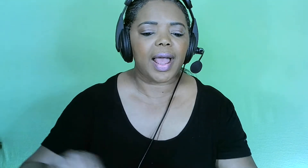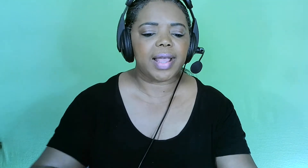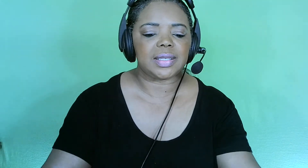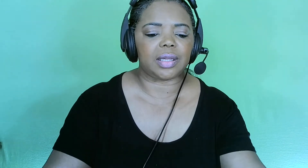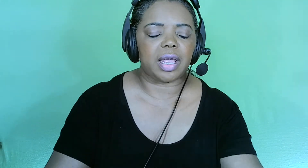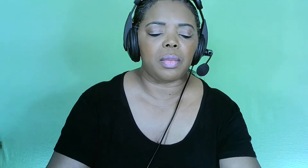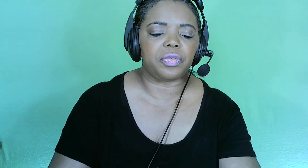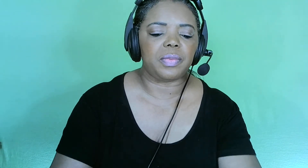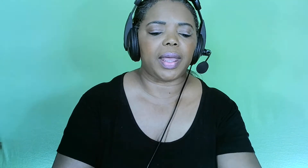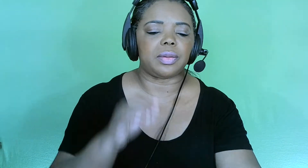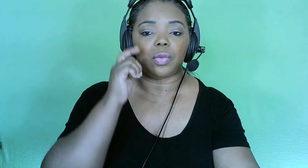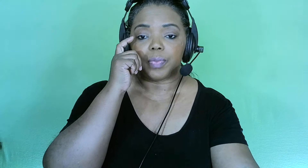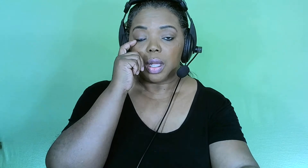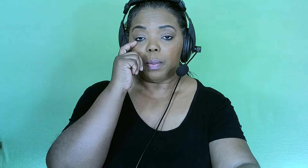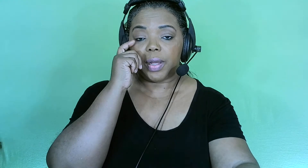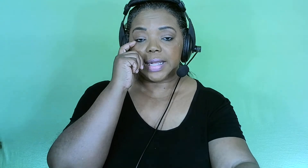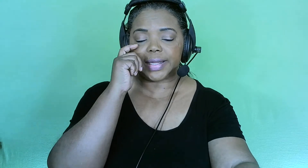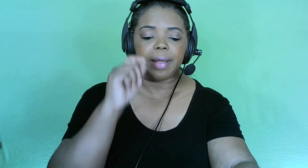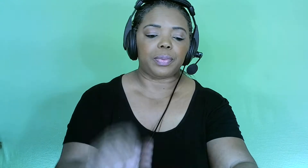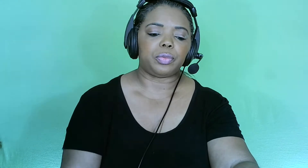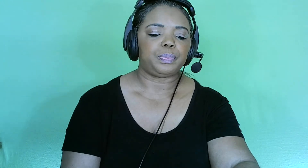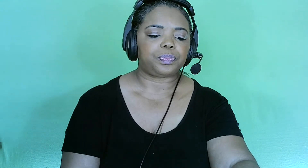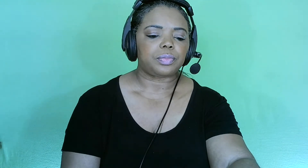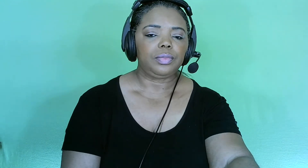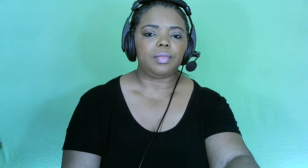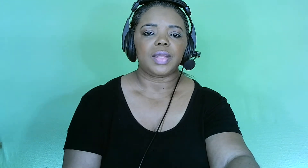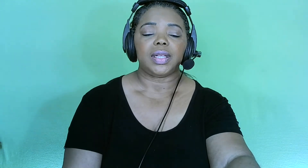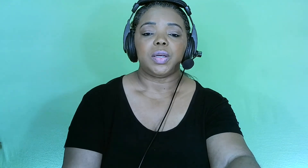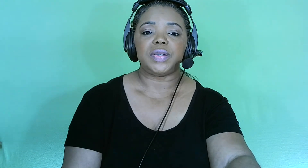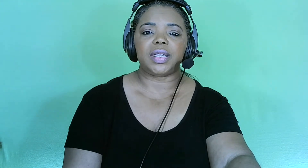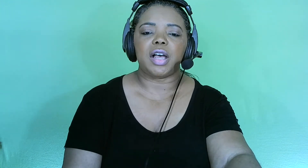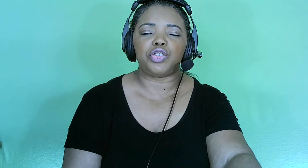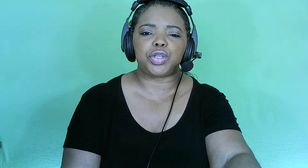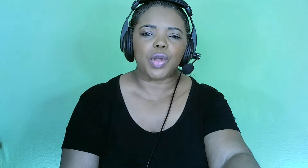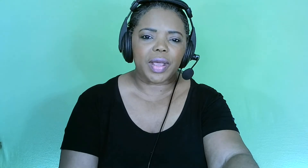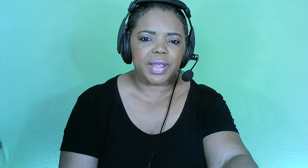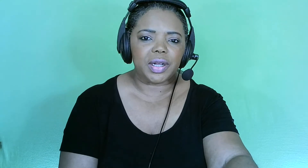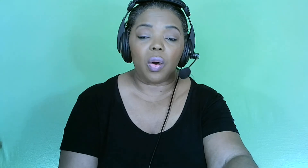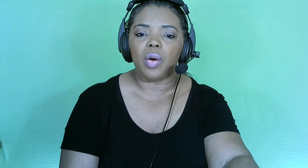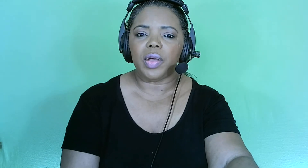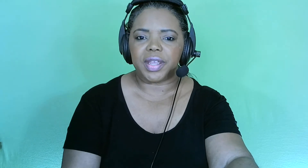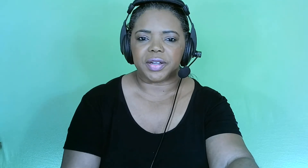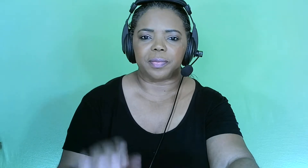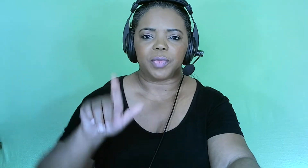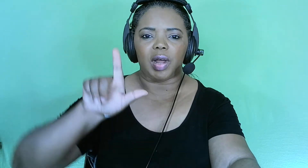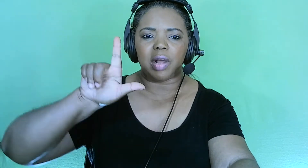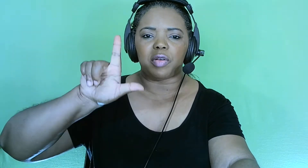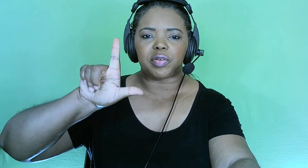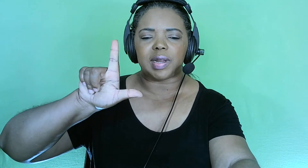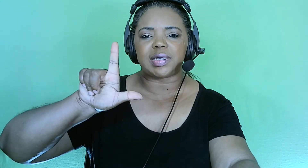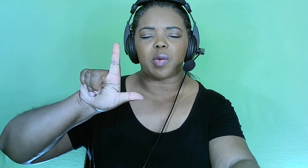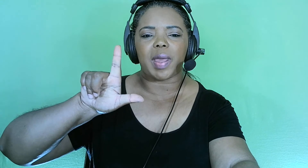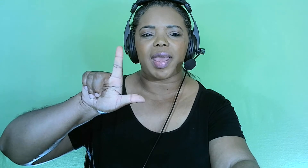Sinais que têm movimento. Por exemplo, o sinal de sorrir ou rir. Olha, a configuração é